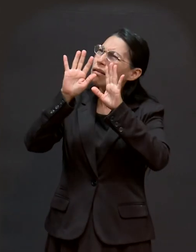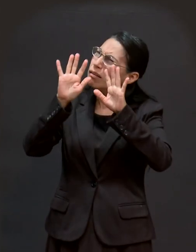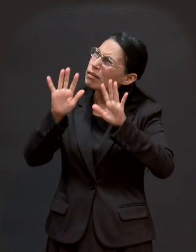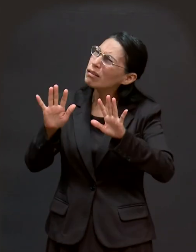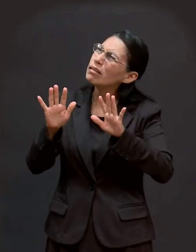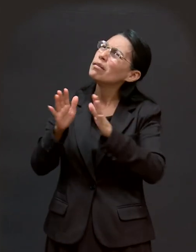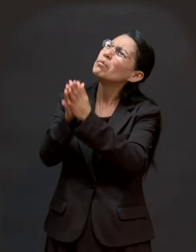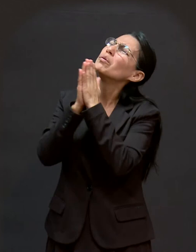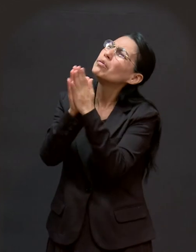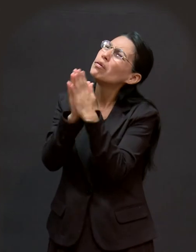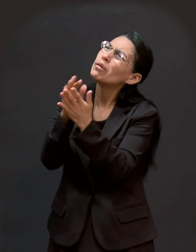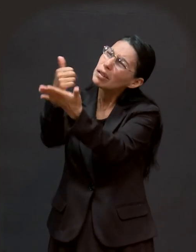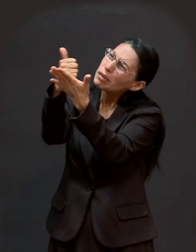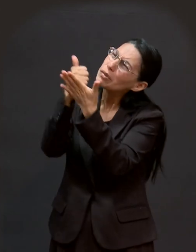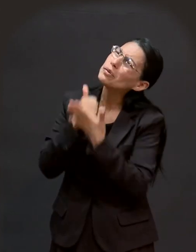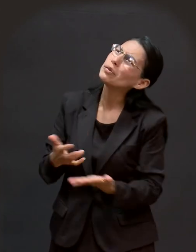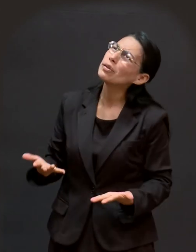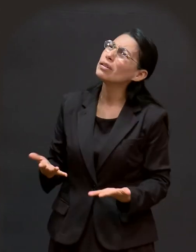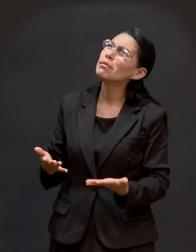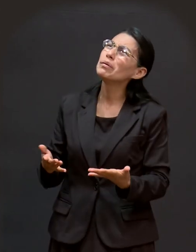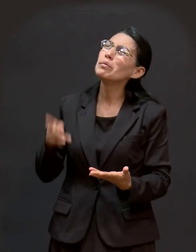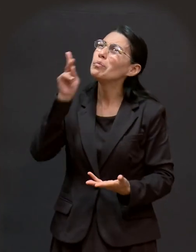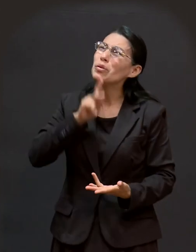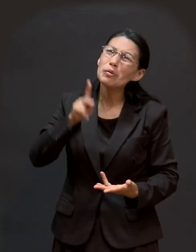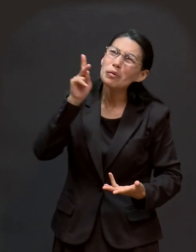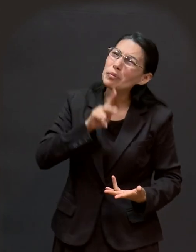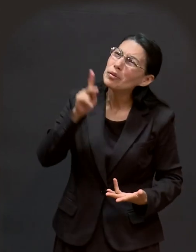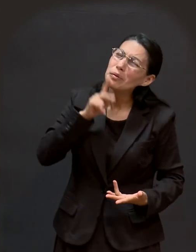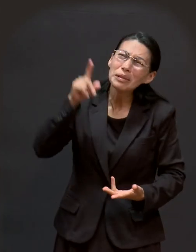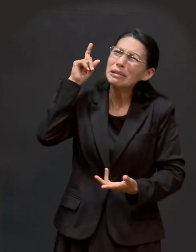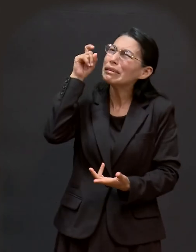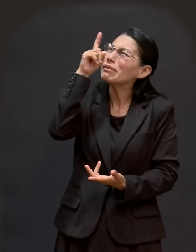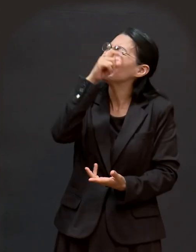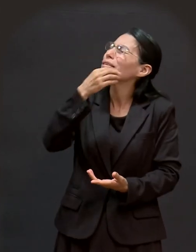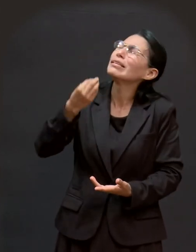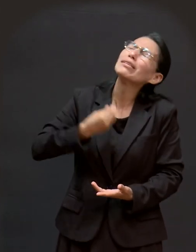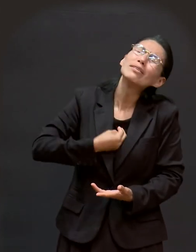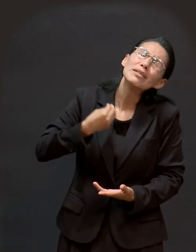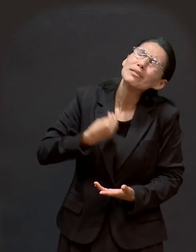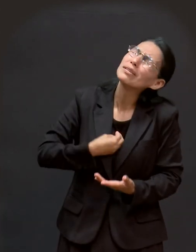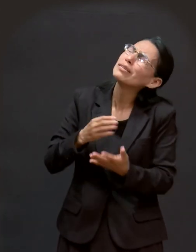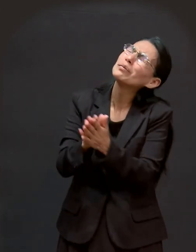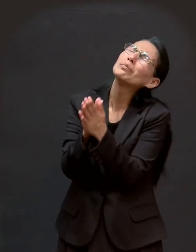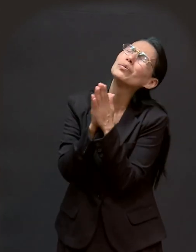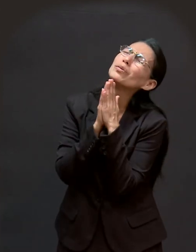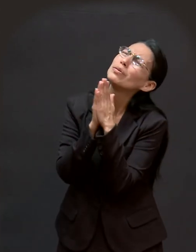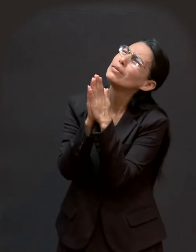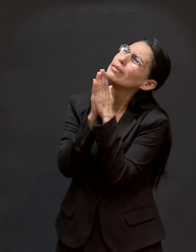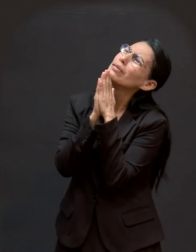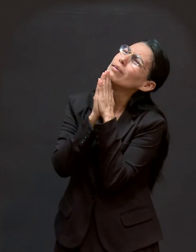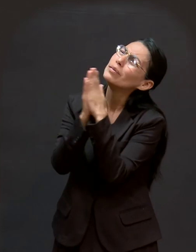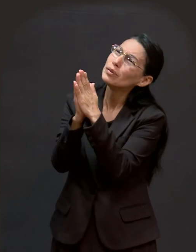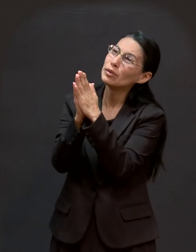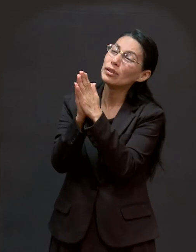necesito que te levantes y calmen la tempestad porque había demasiada prueba demasiado